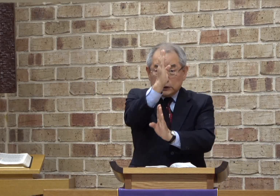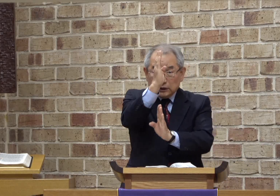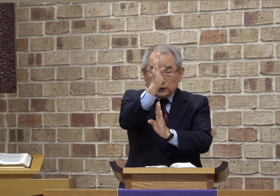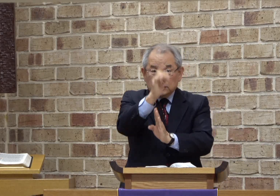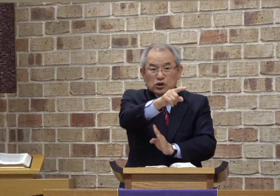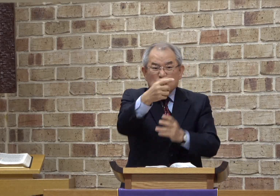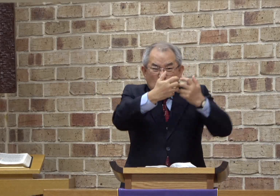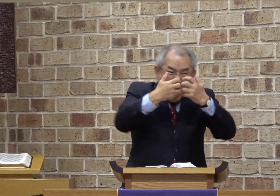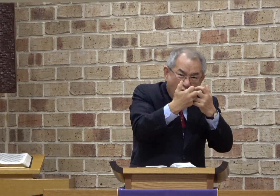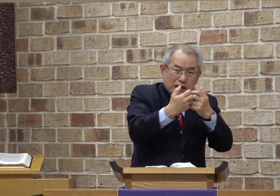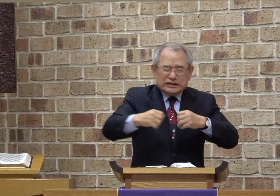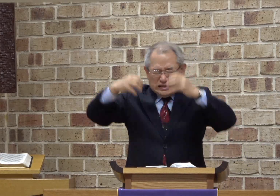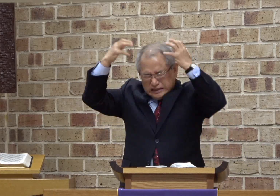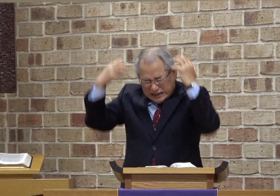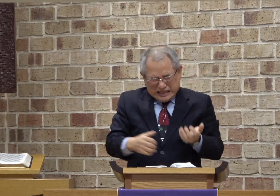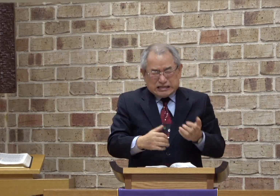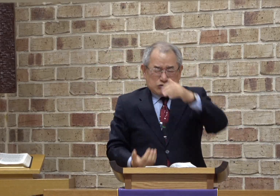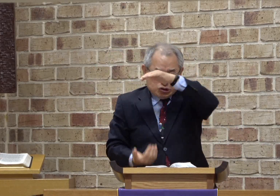이것은 최고의 사랑을 의미합니다.